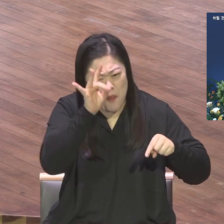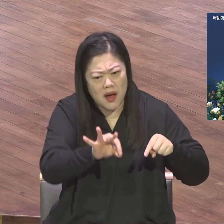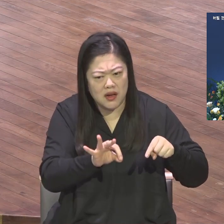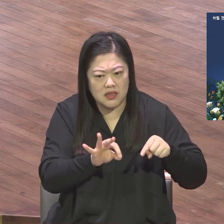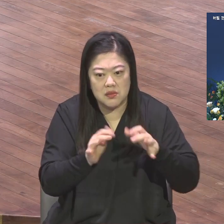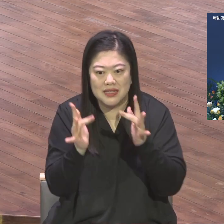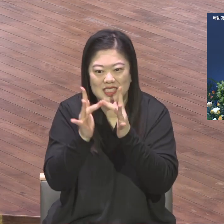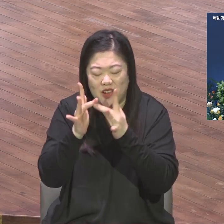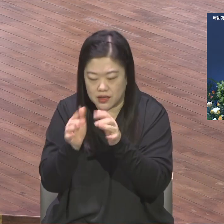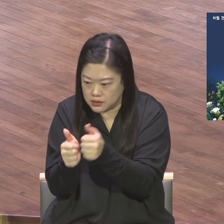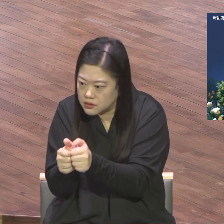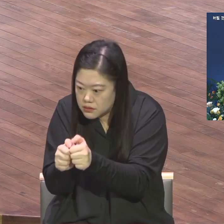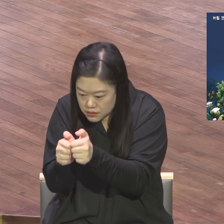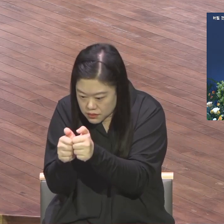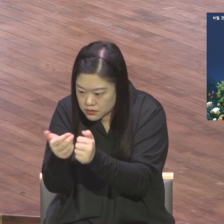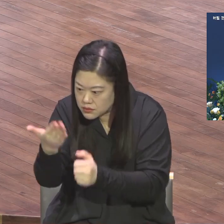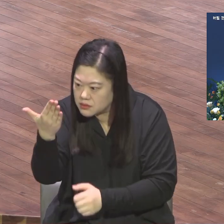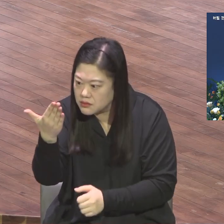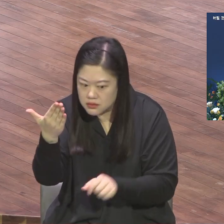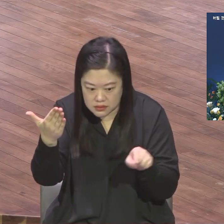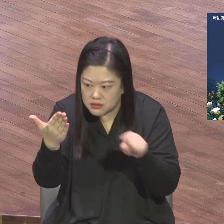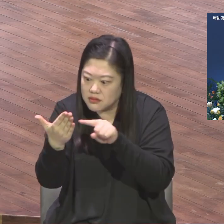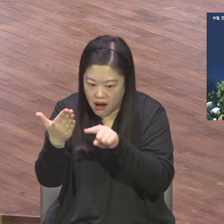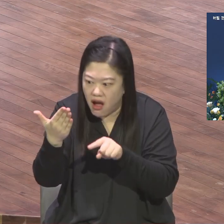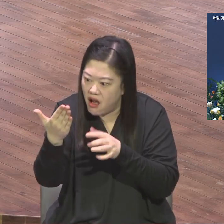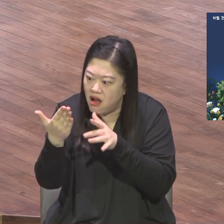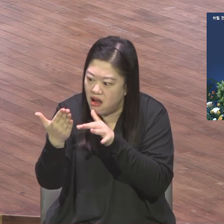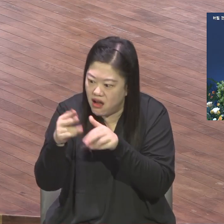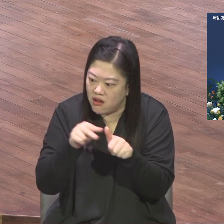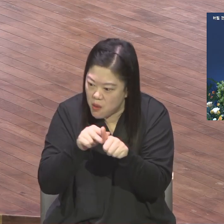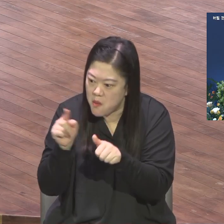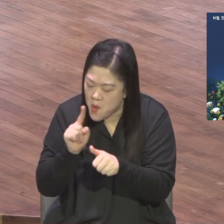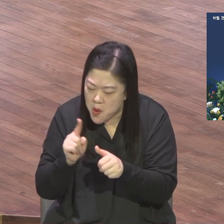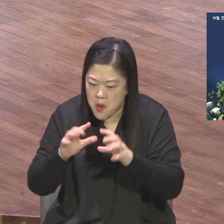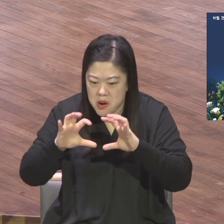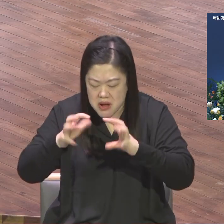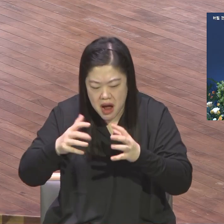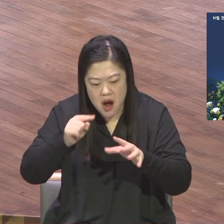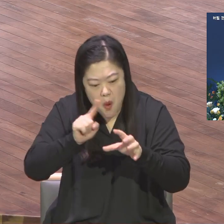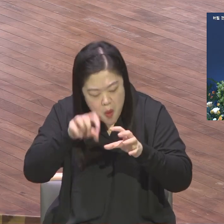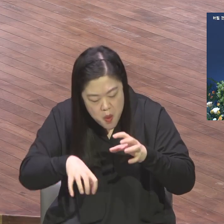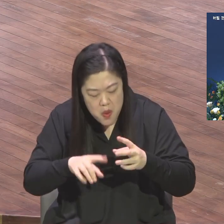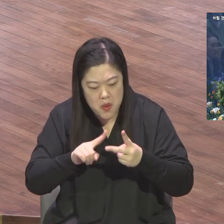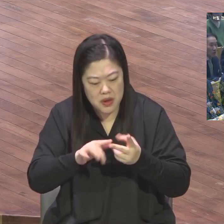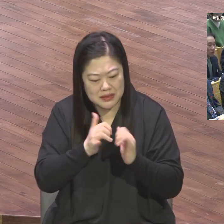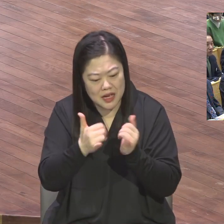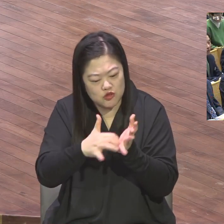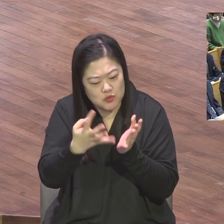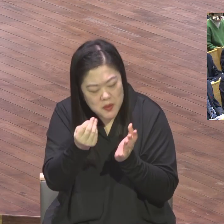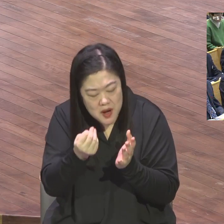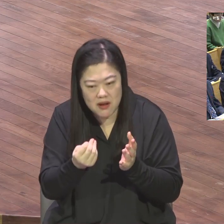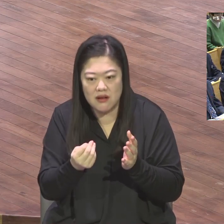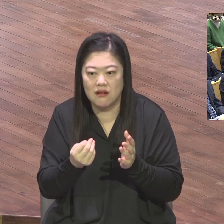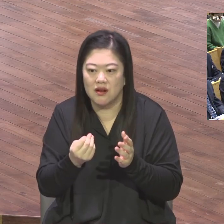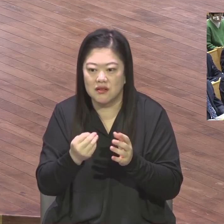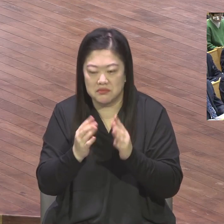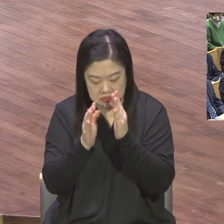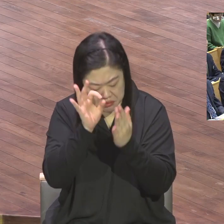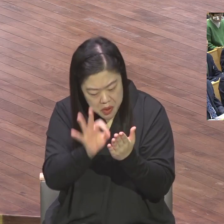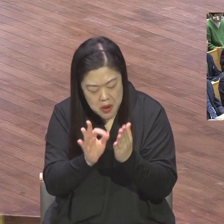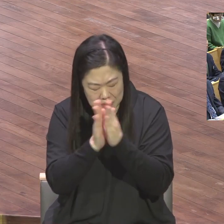다 있잖아요. 자, 이것이 놀라운 선교의 전진이 된 줄로 믿습니다. 오늘